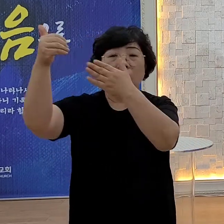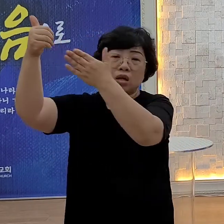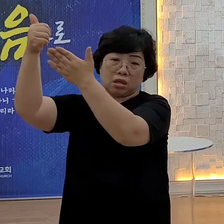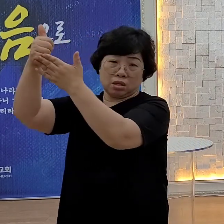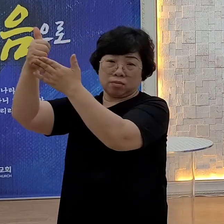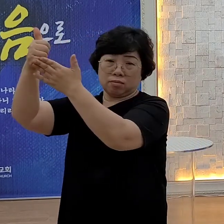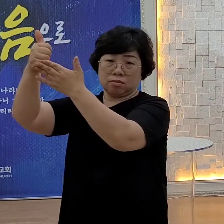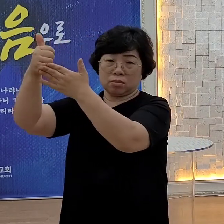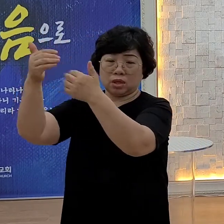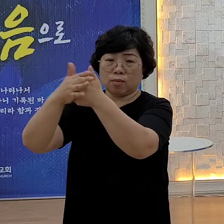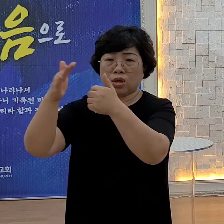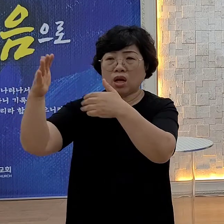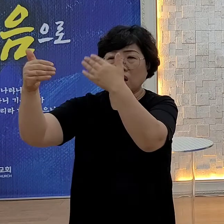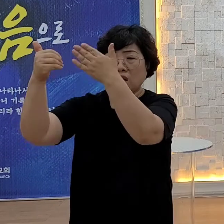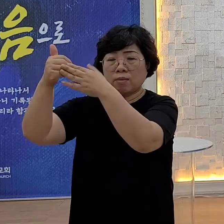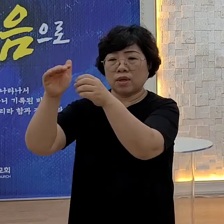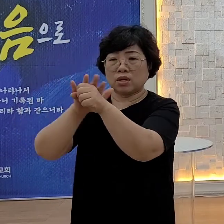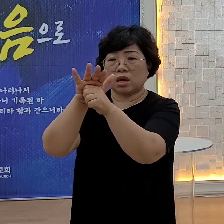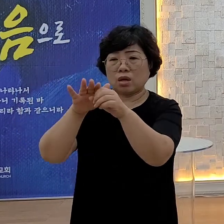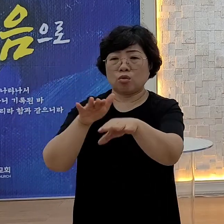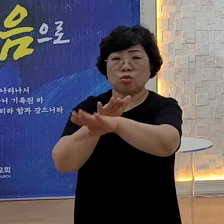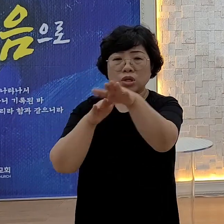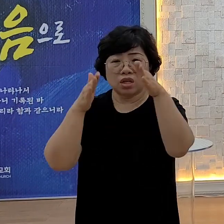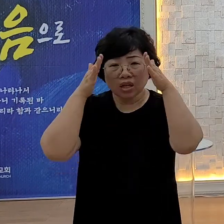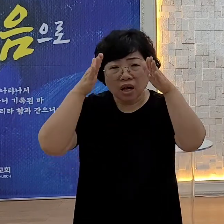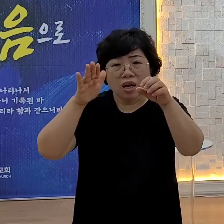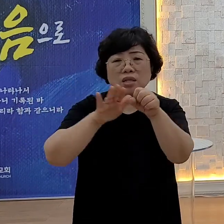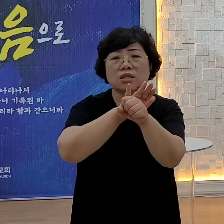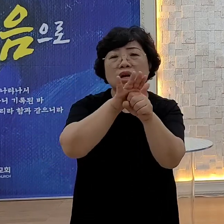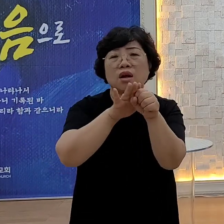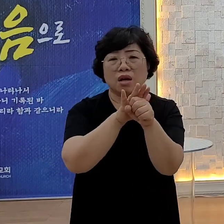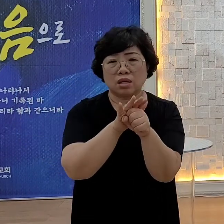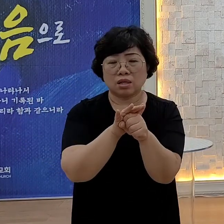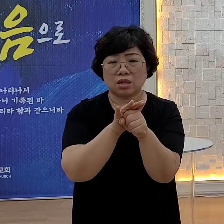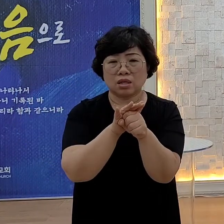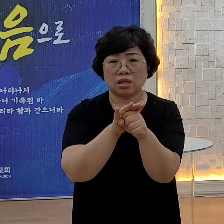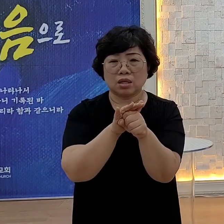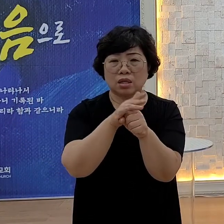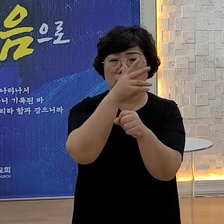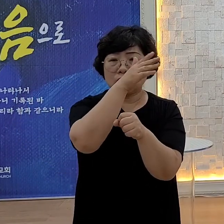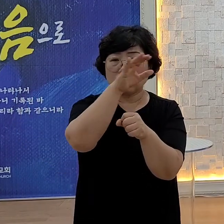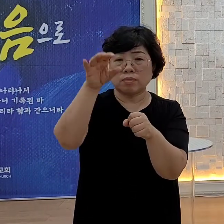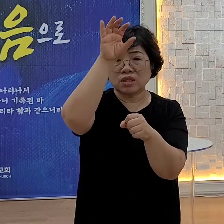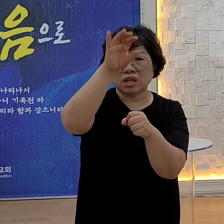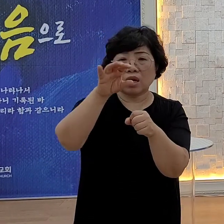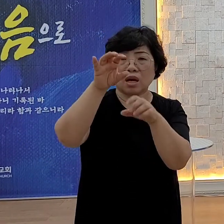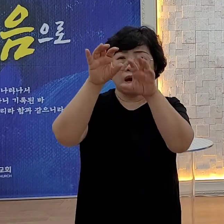그래서 우리 십자가를 보면 이 주님의 사랑이 보이는 거예요.